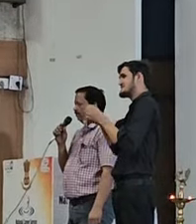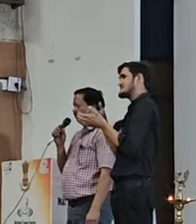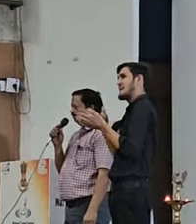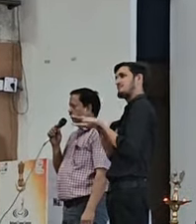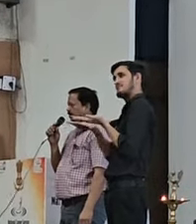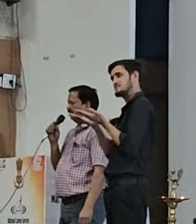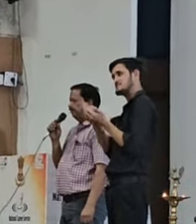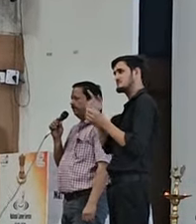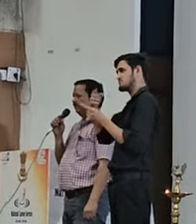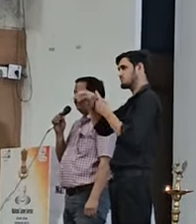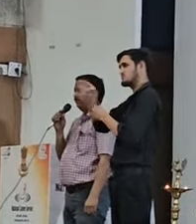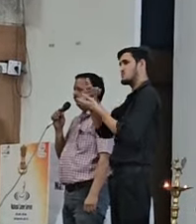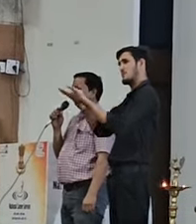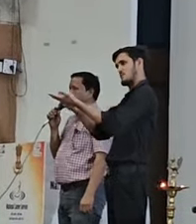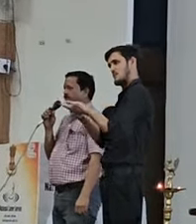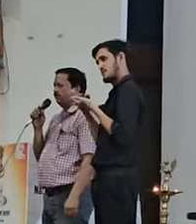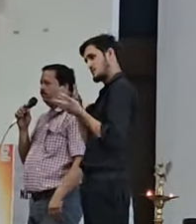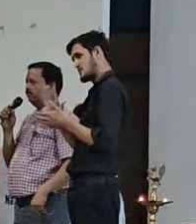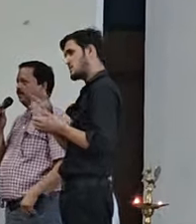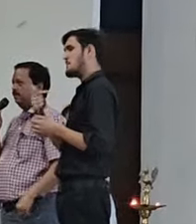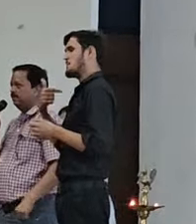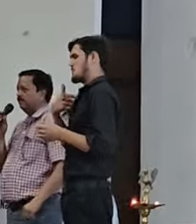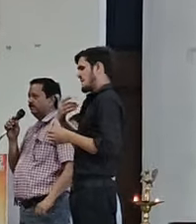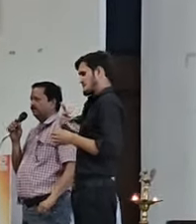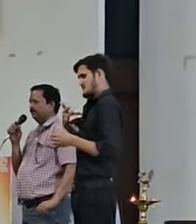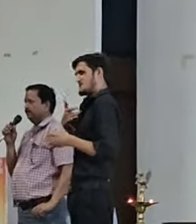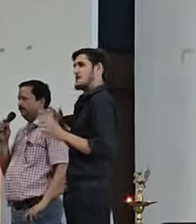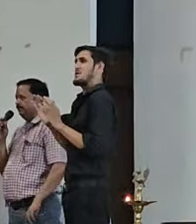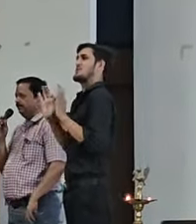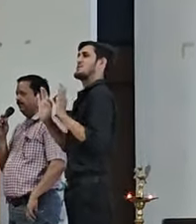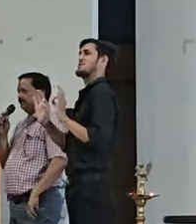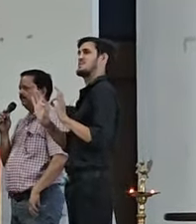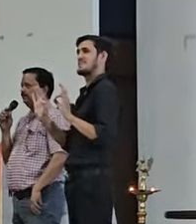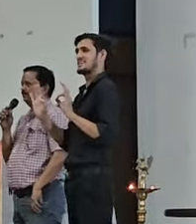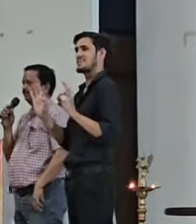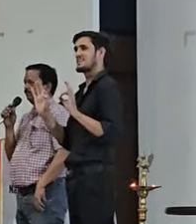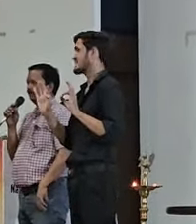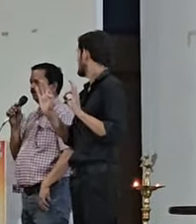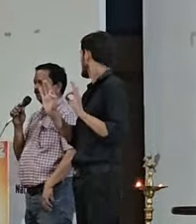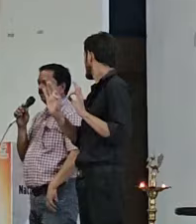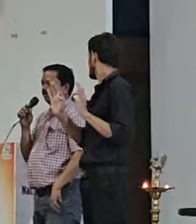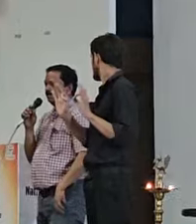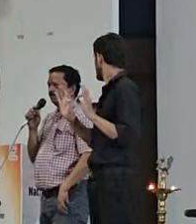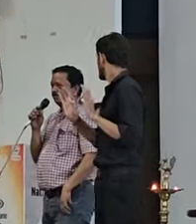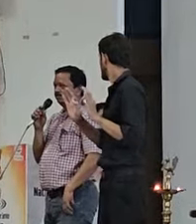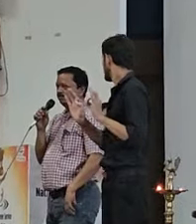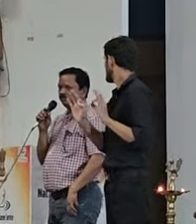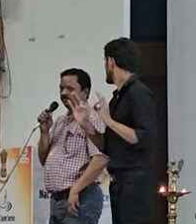और हमें अच्छा मौका डीजीएफ ने दिया हुआ है ताकि आप सभी से